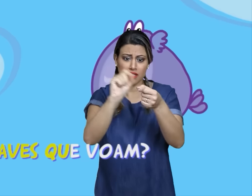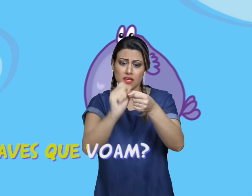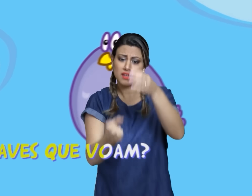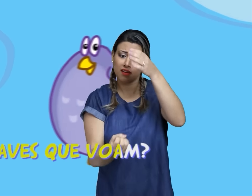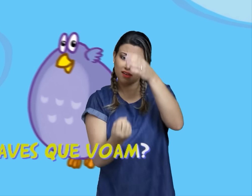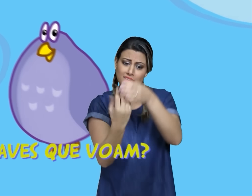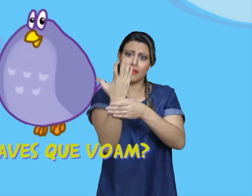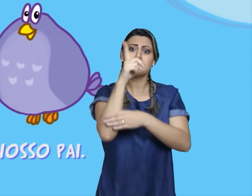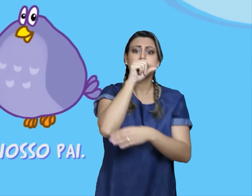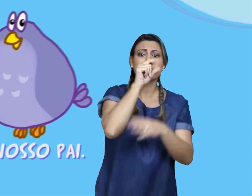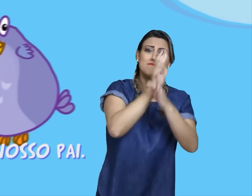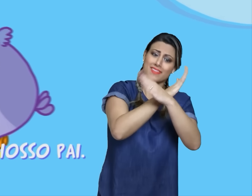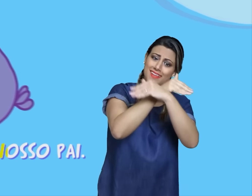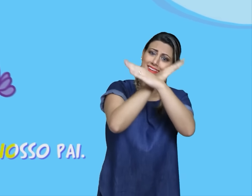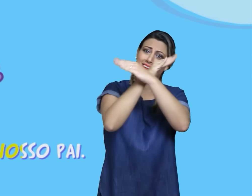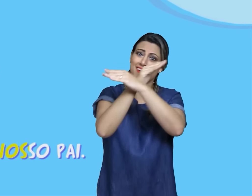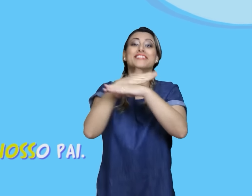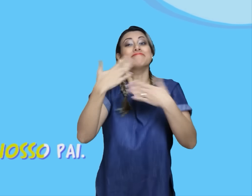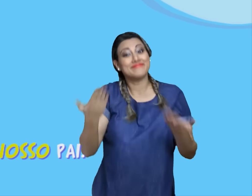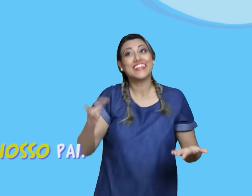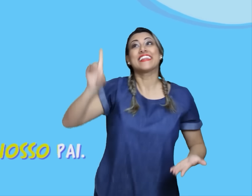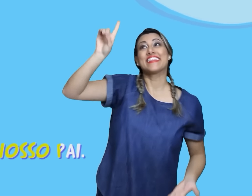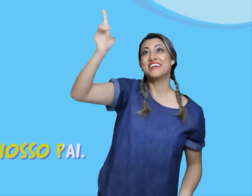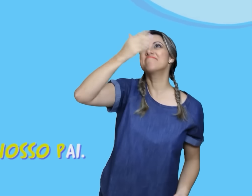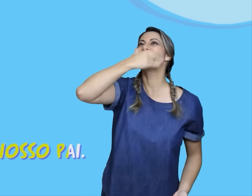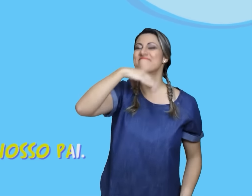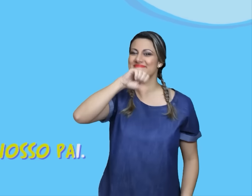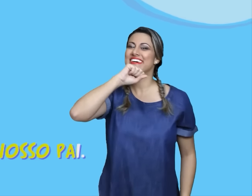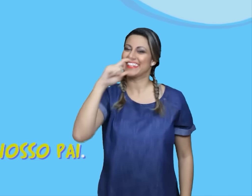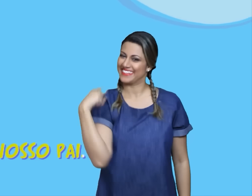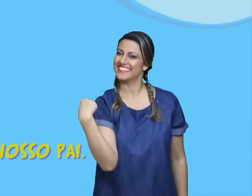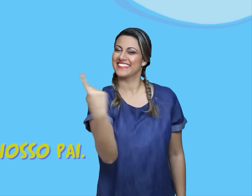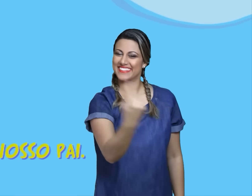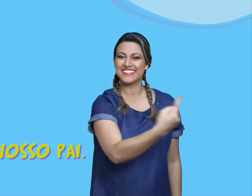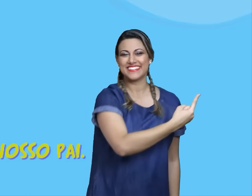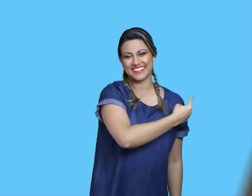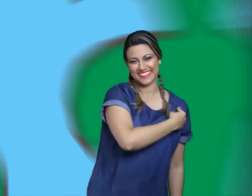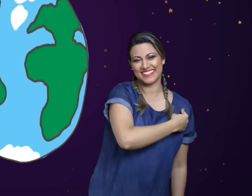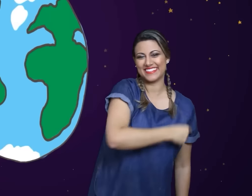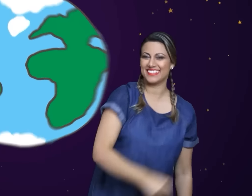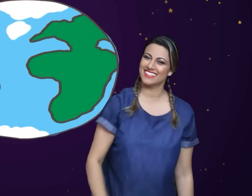que voam? Deus, nosso Pai.